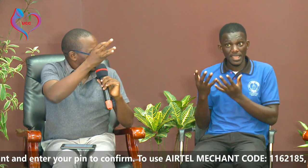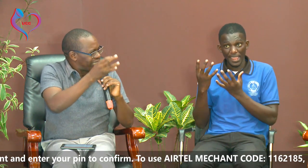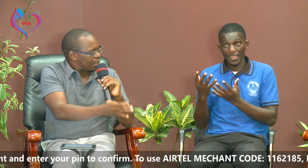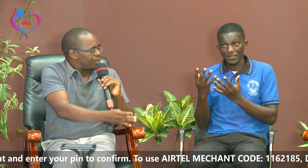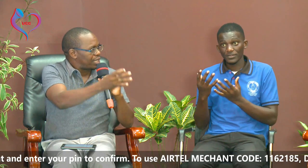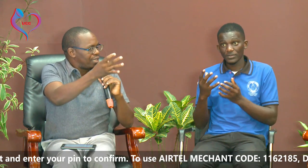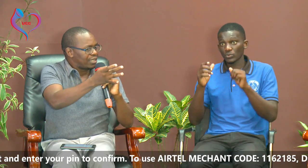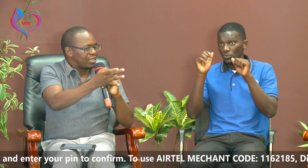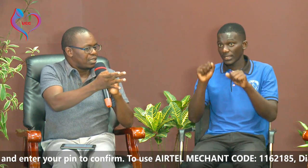It has substance.